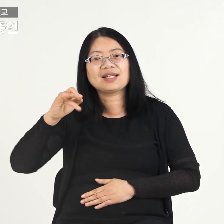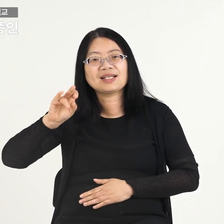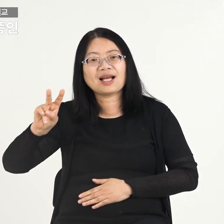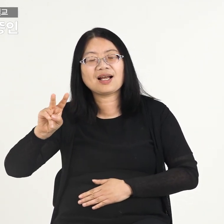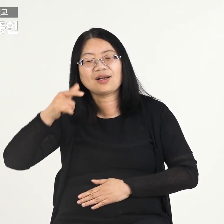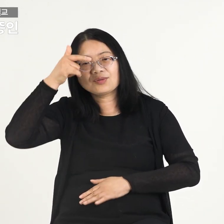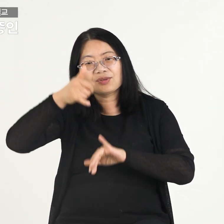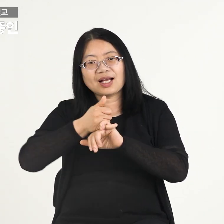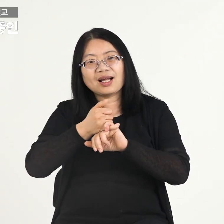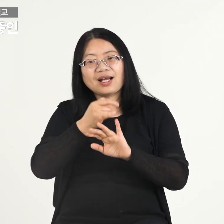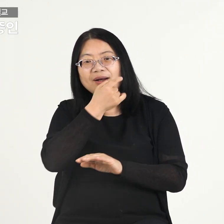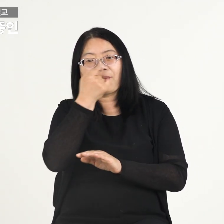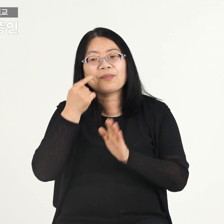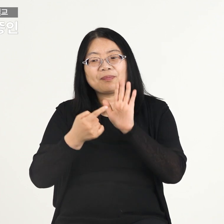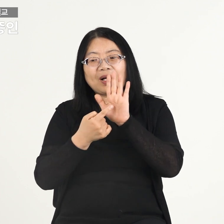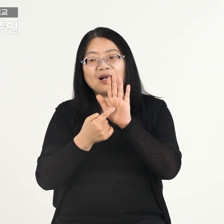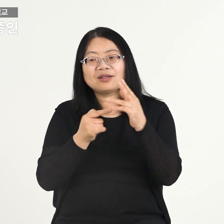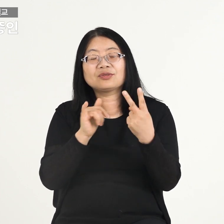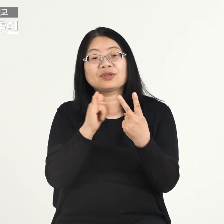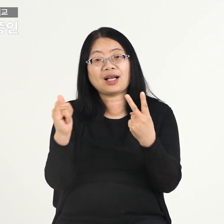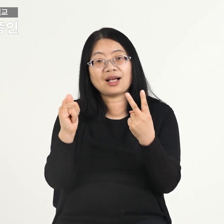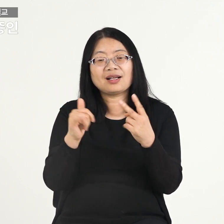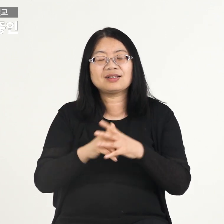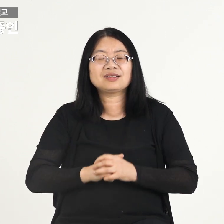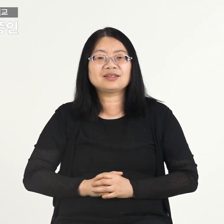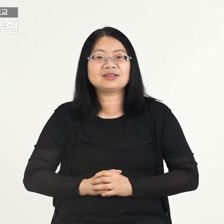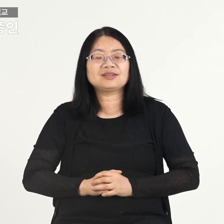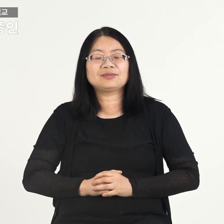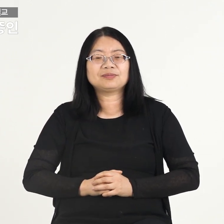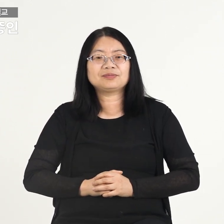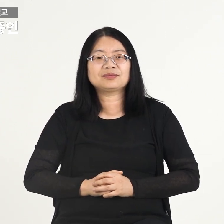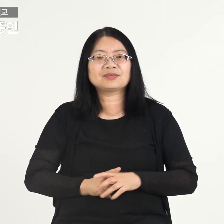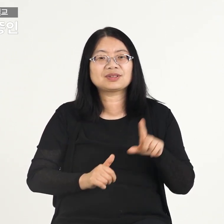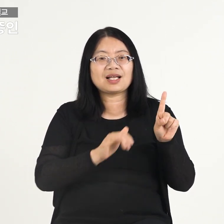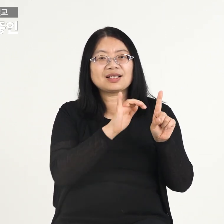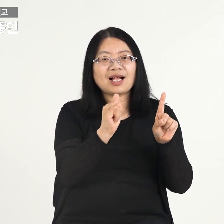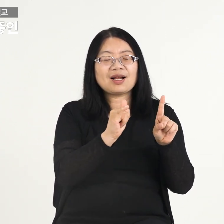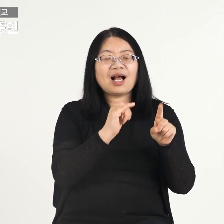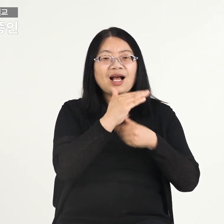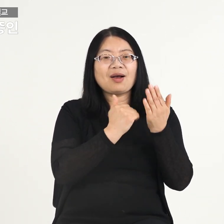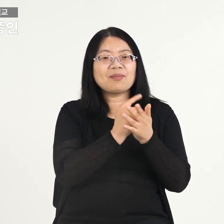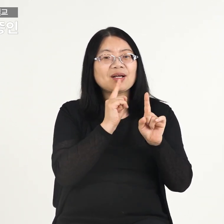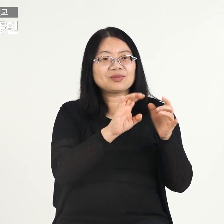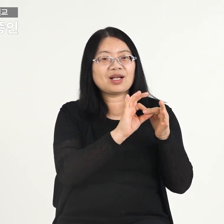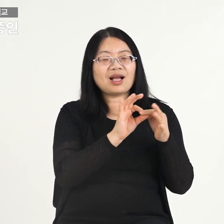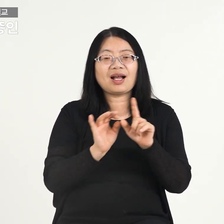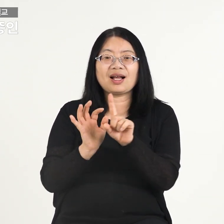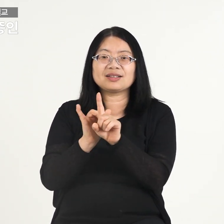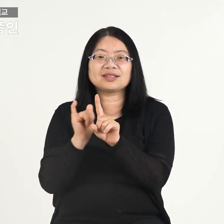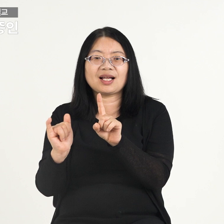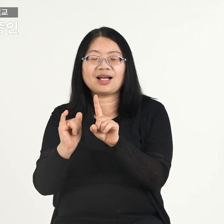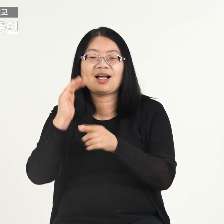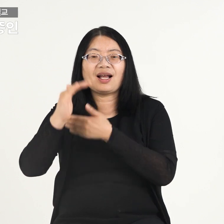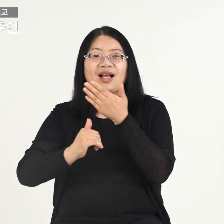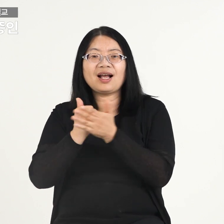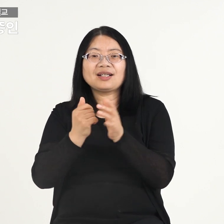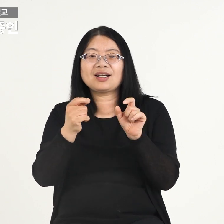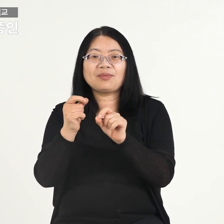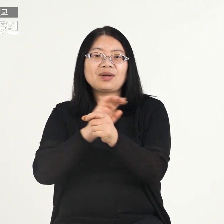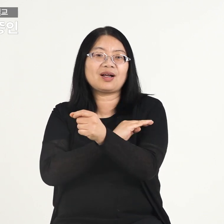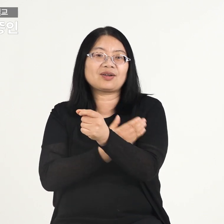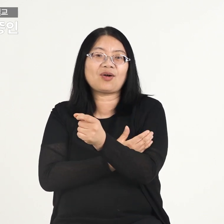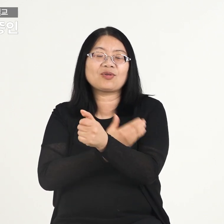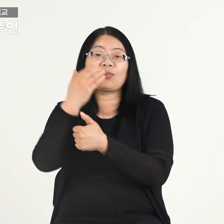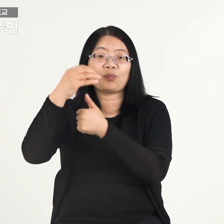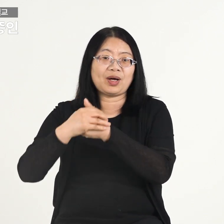인물이에요. 이 두 인물이, 한 인물은 말씀을 통해서, 한 인물은 하나님 앞에